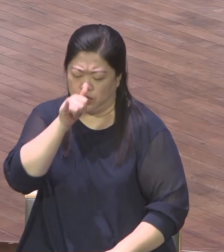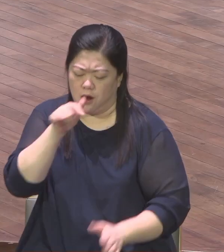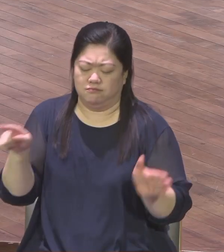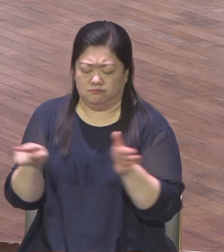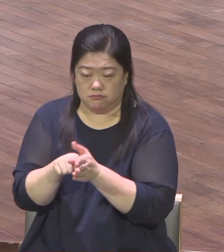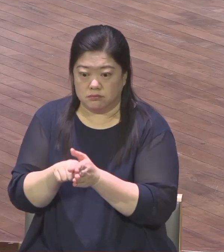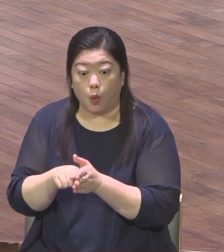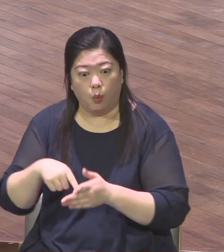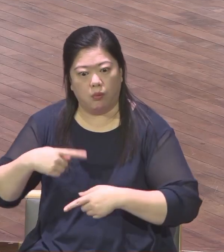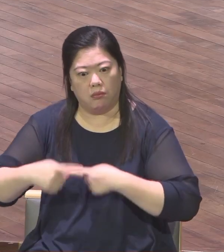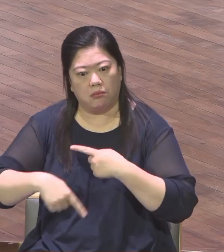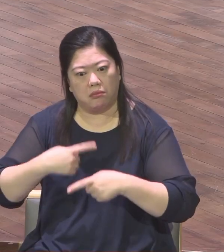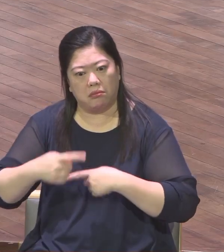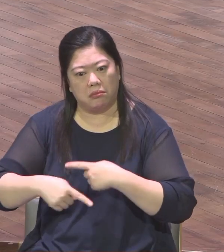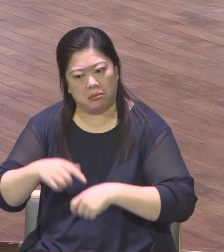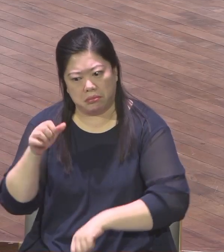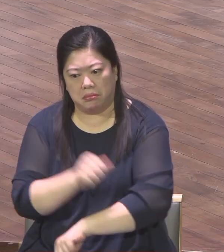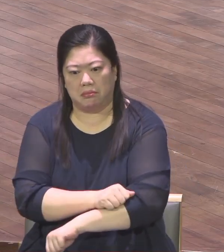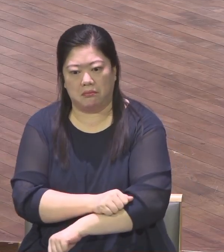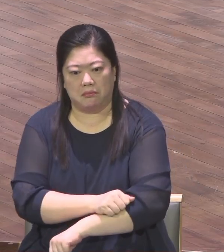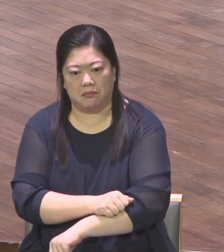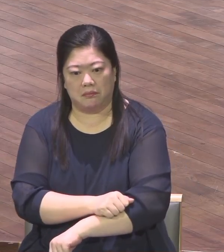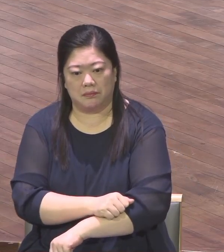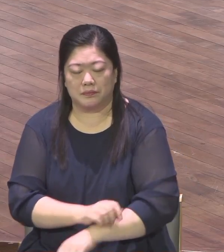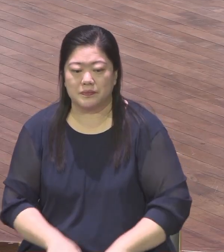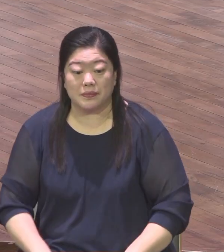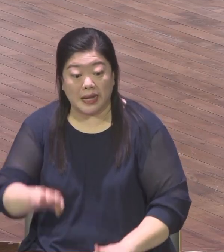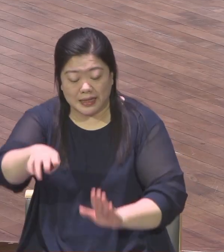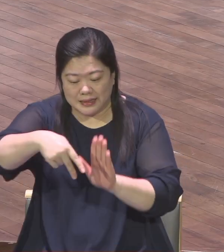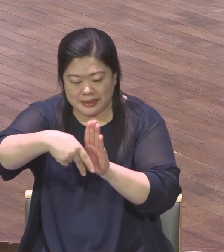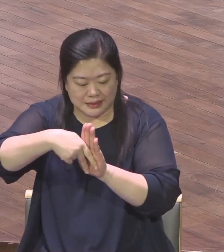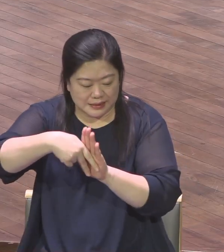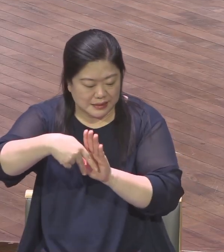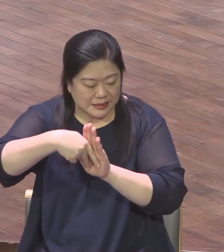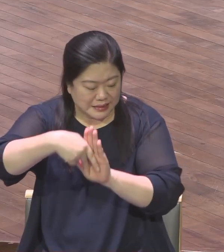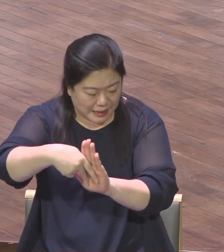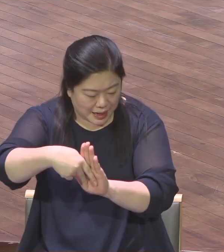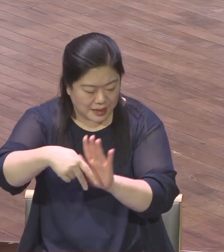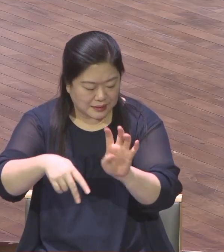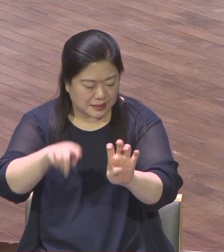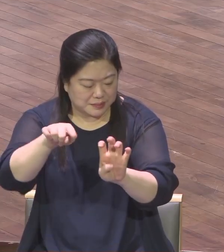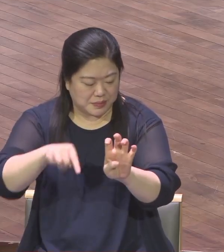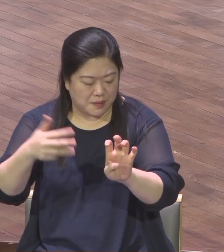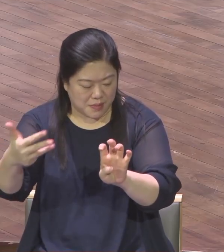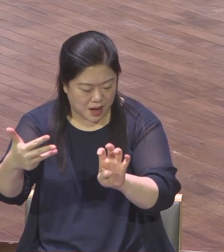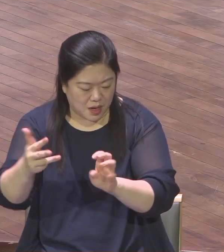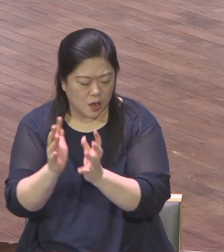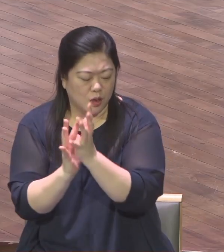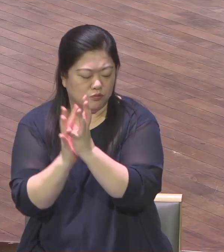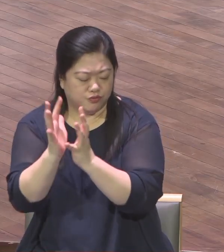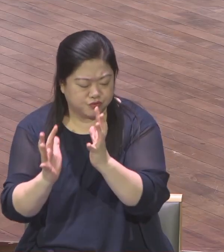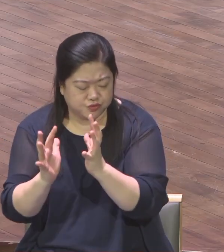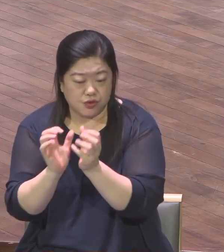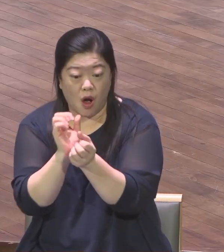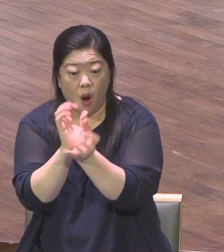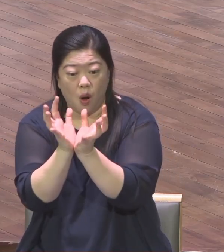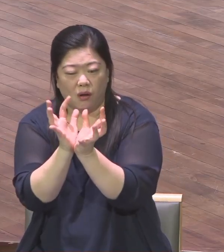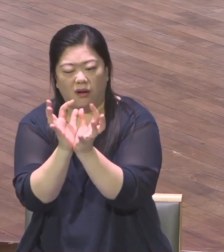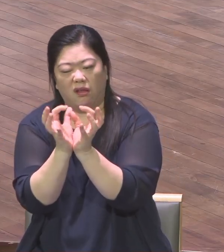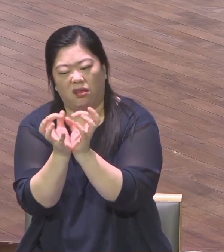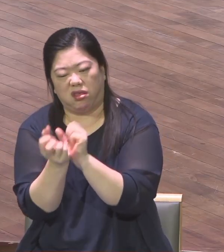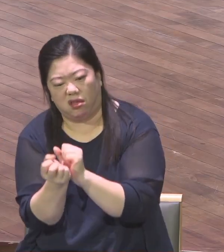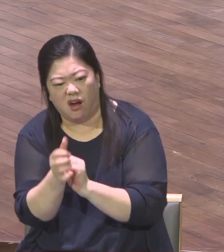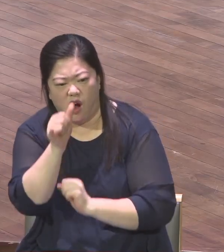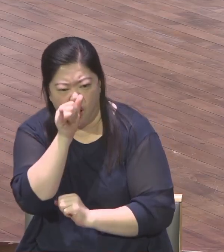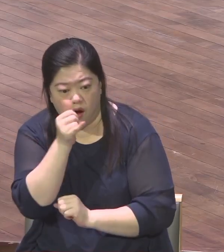이사야 4장 8절에 풀은 마르고 꽃은 시드나 우리 하나님의 말씀은 영원히 서리라 하라.